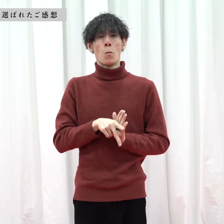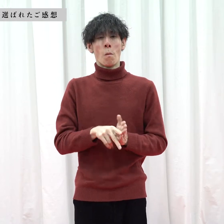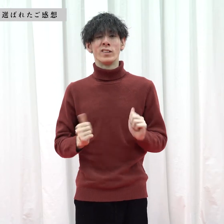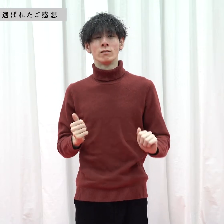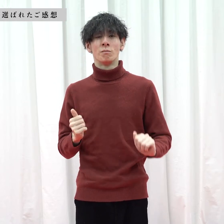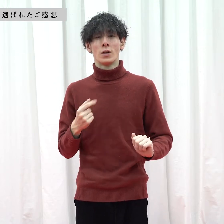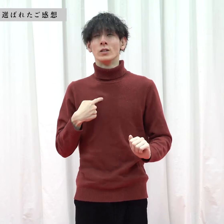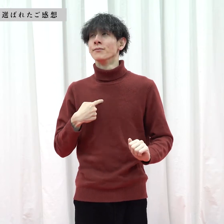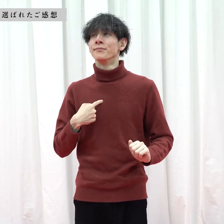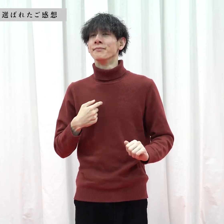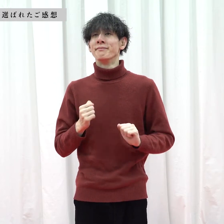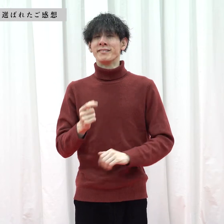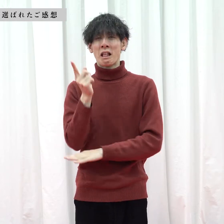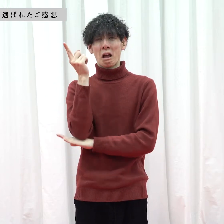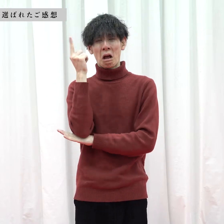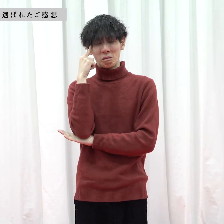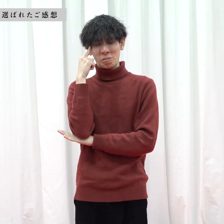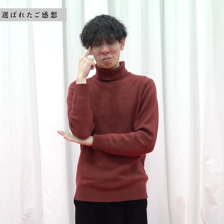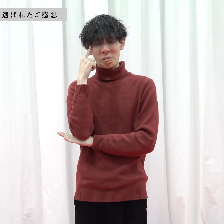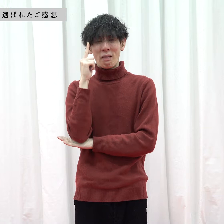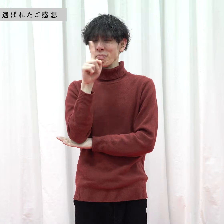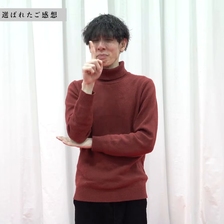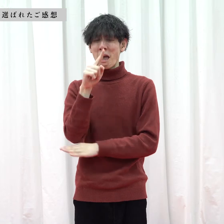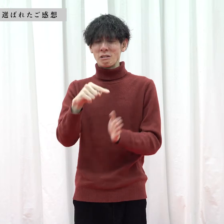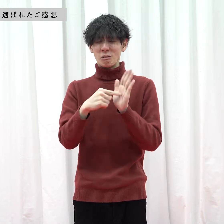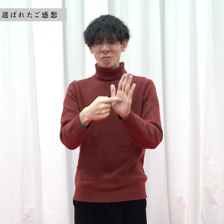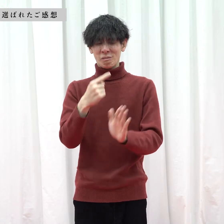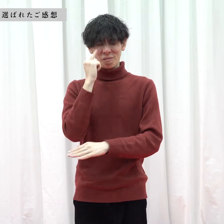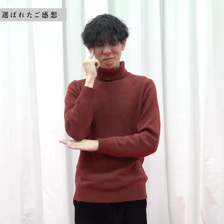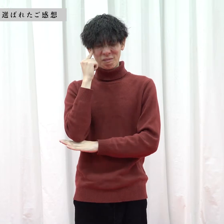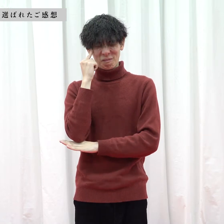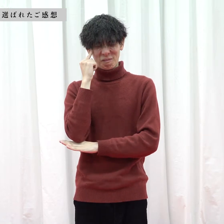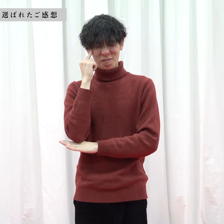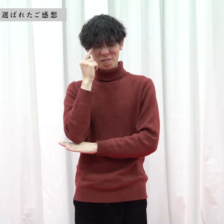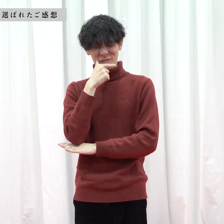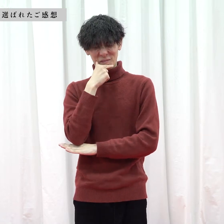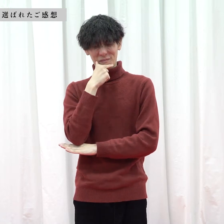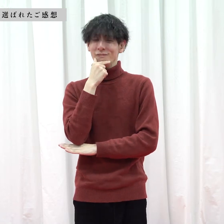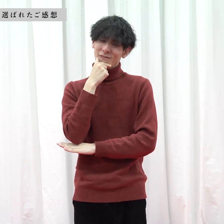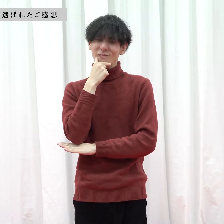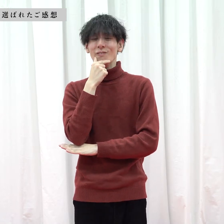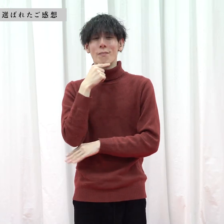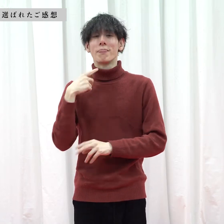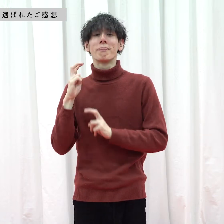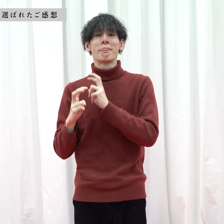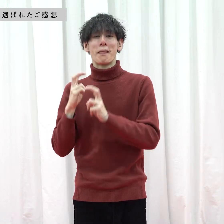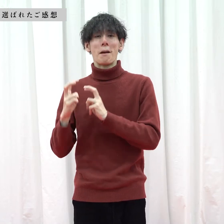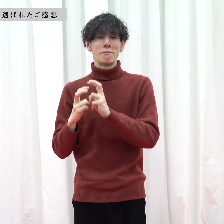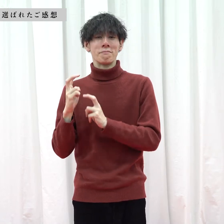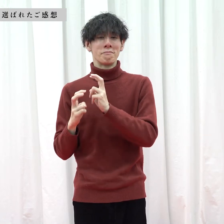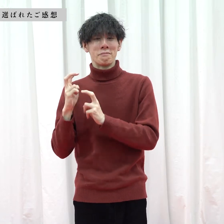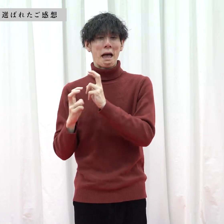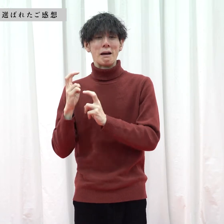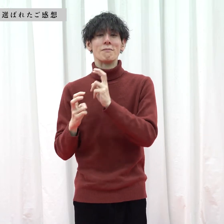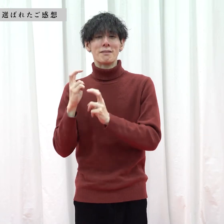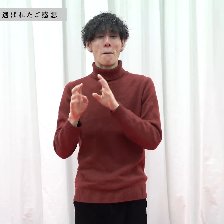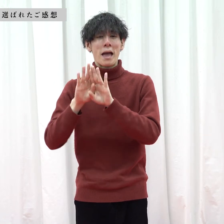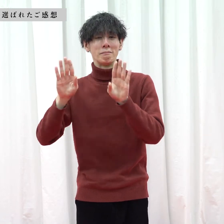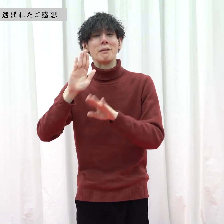それと同時にしっかりパフォーマンスをやらなきゃな、何を表現するべきなのかなということも悩みました。